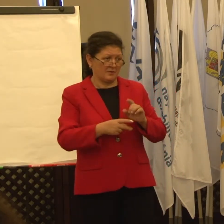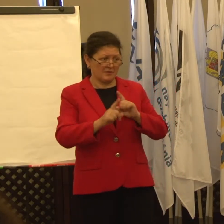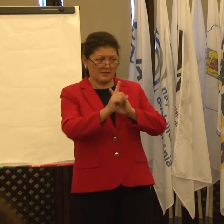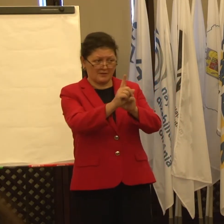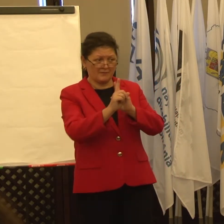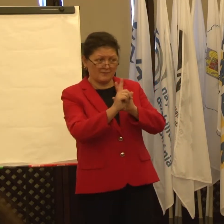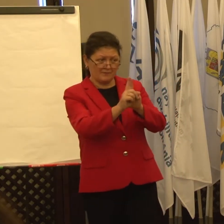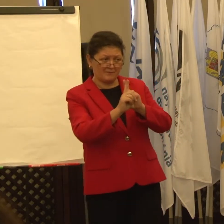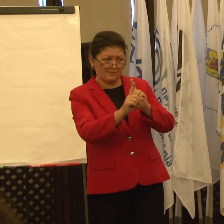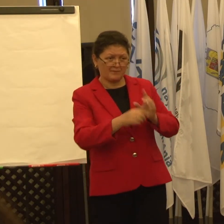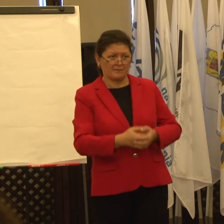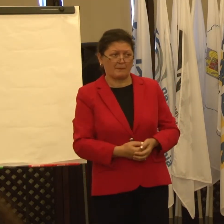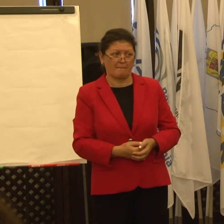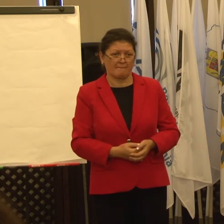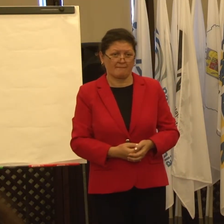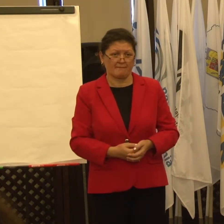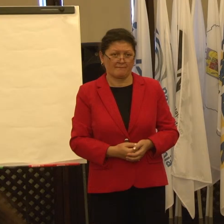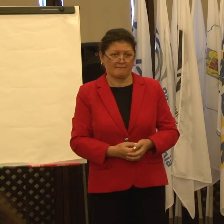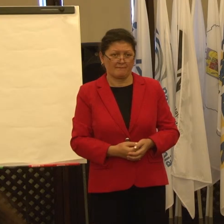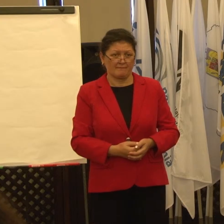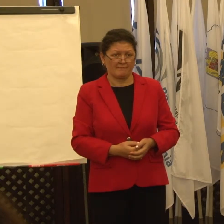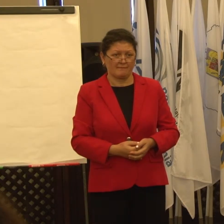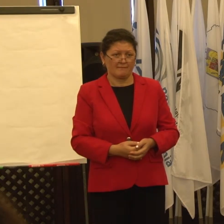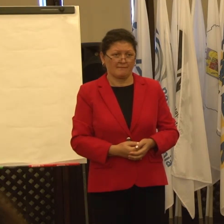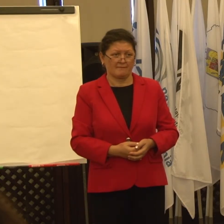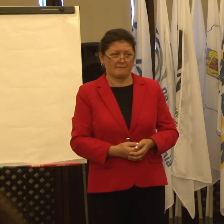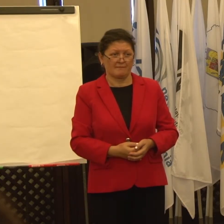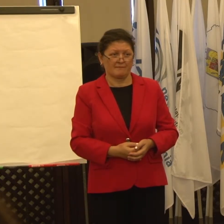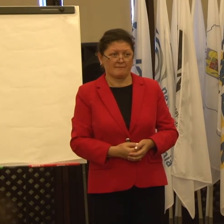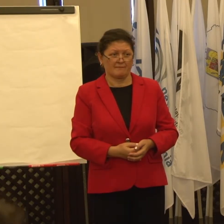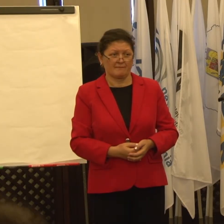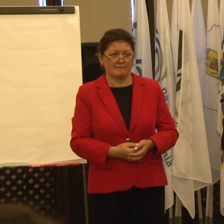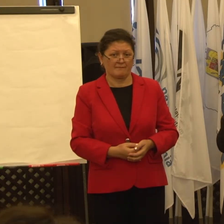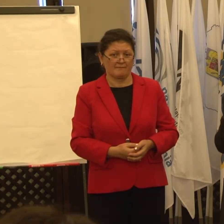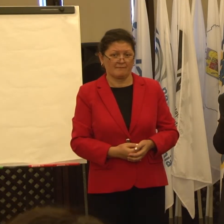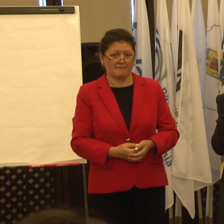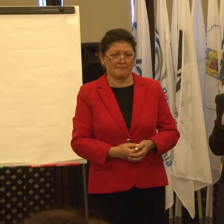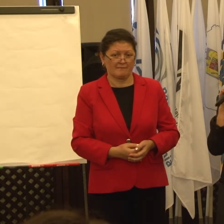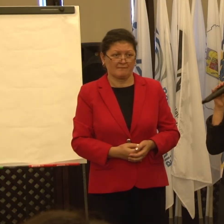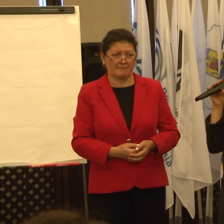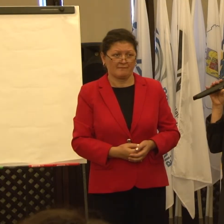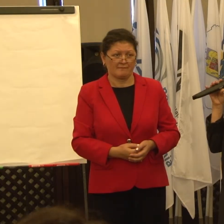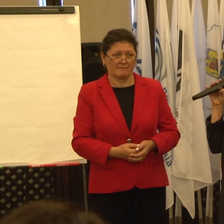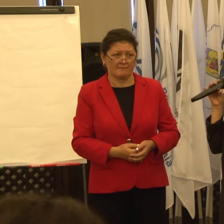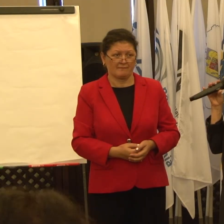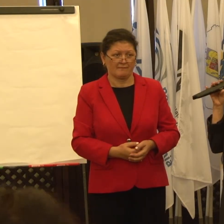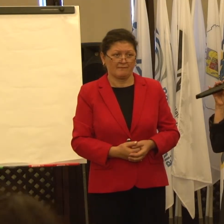pentru cei care vor să interacționeze sau lucrează în domeniu. Avem